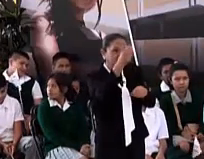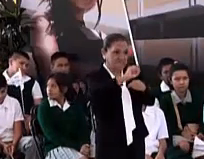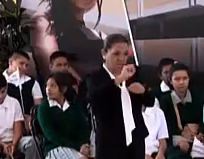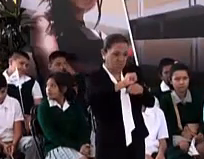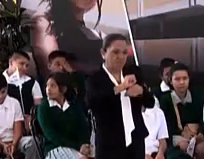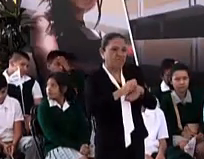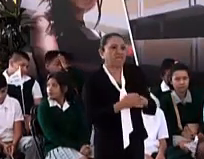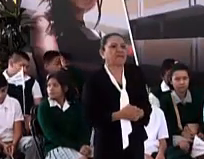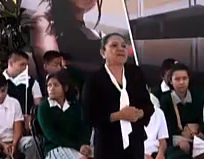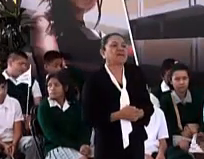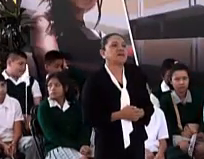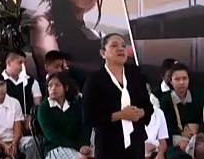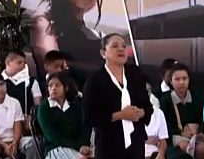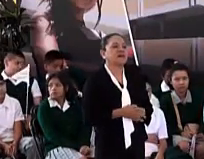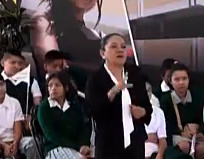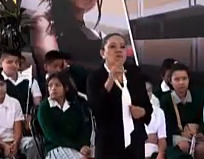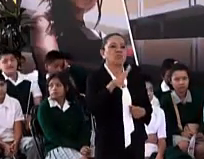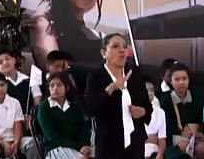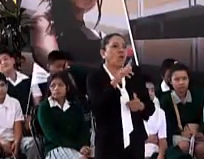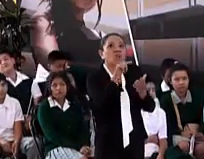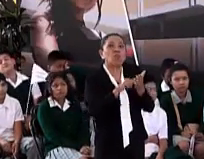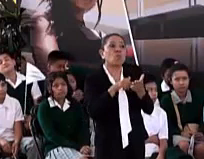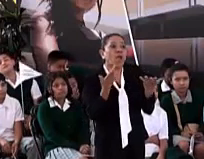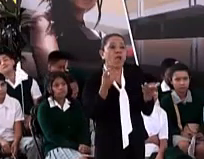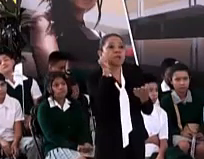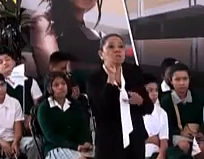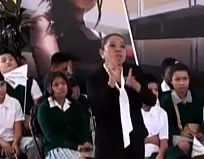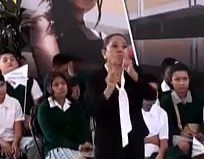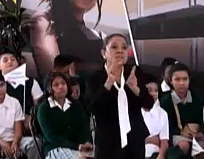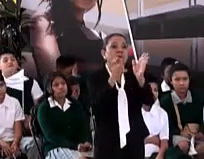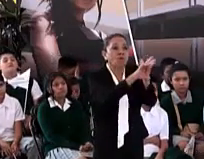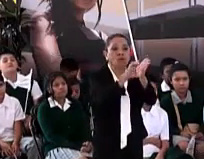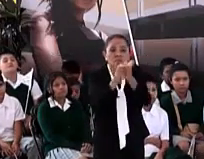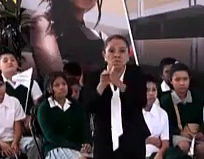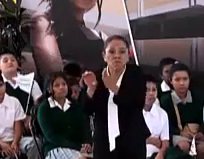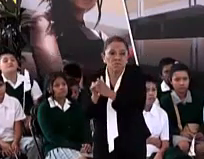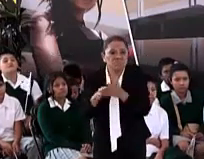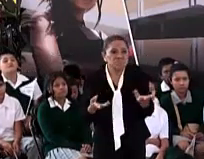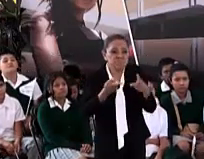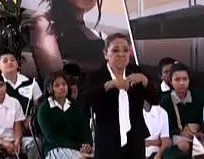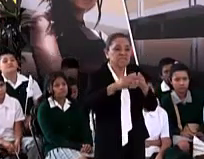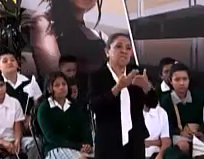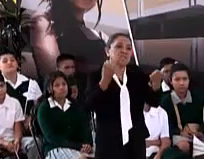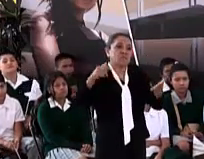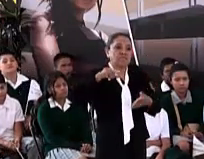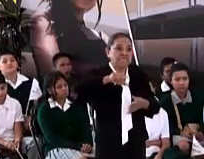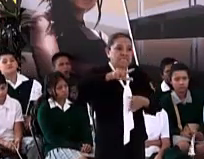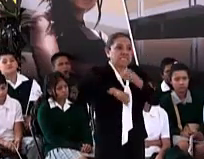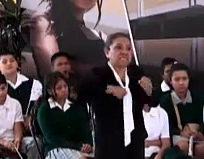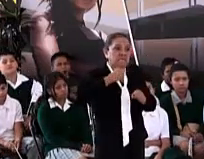esta telesecundaria, que no tenía instalaciones adecuadas, que nació hace 17